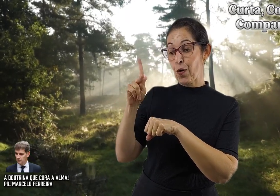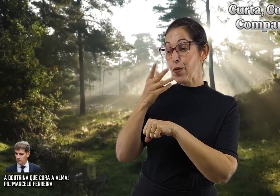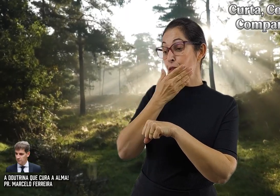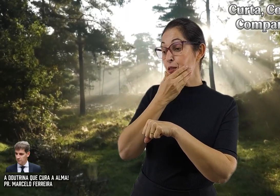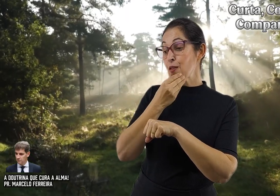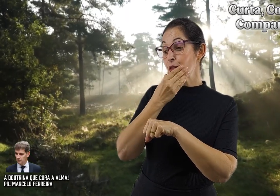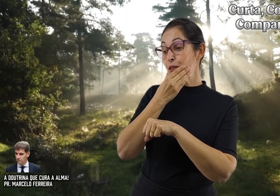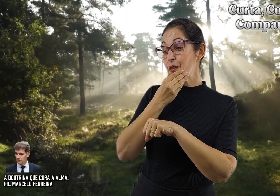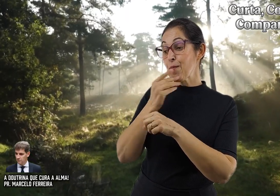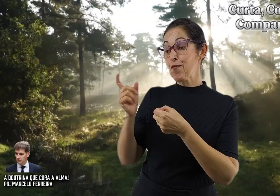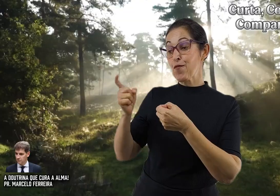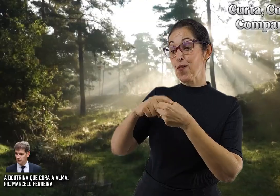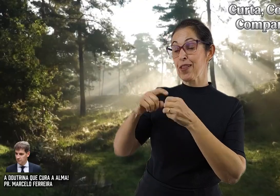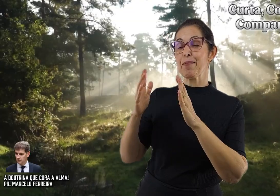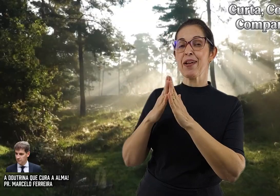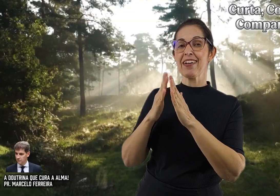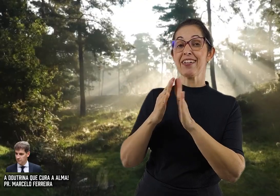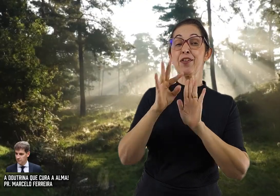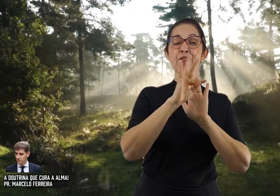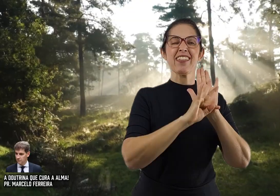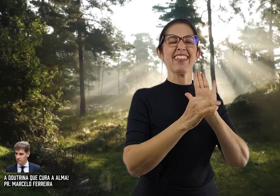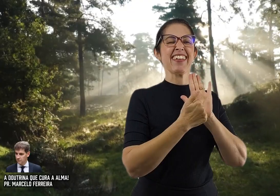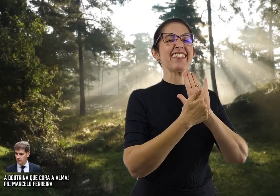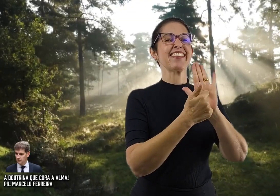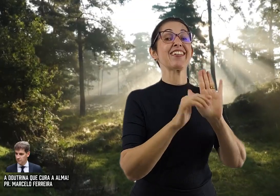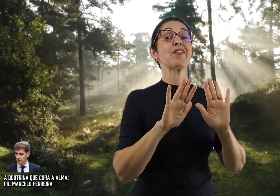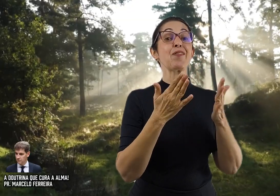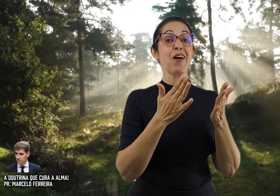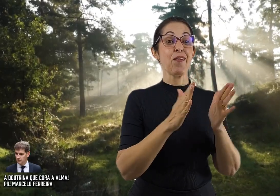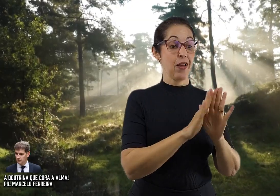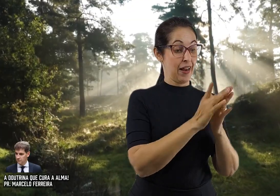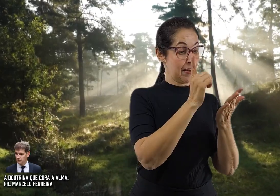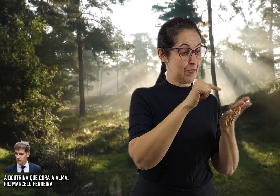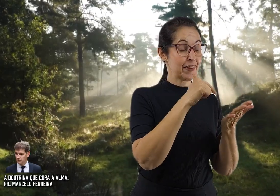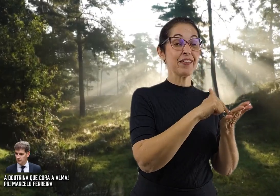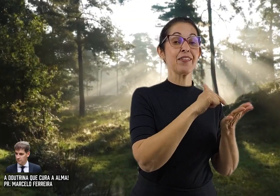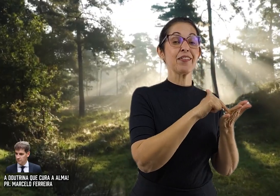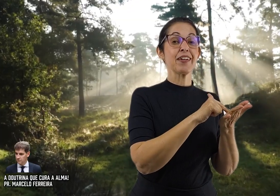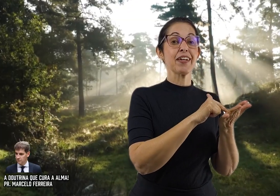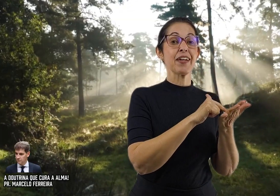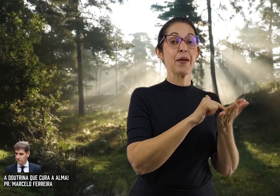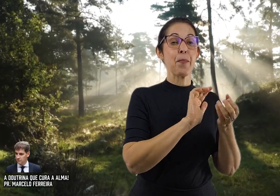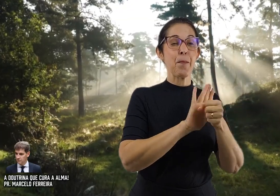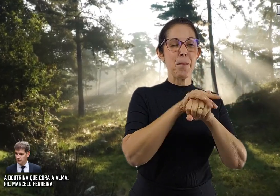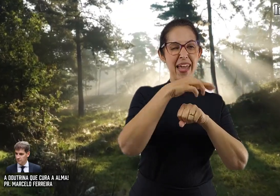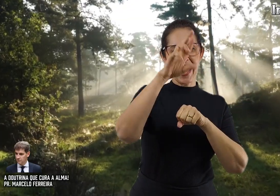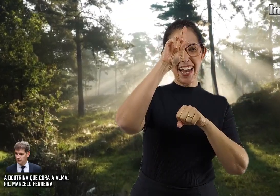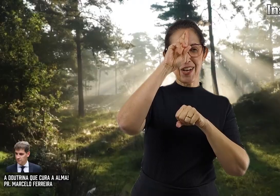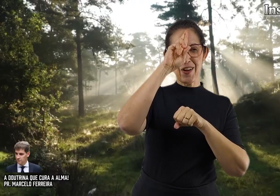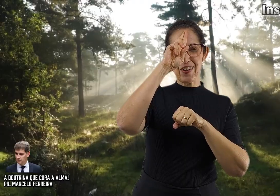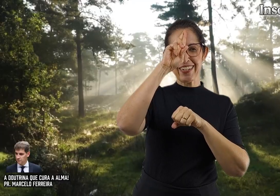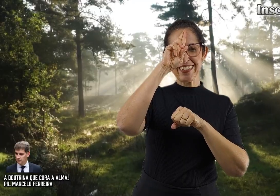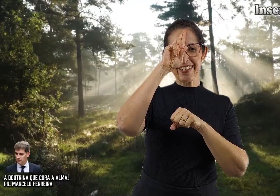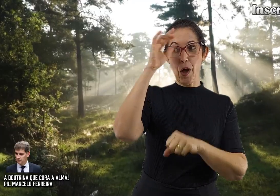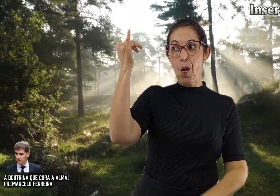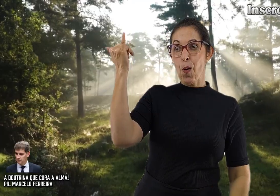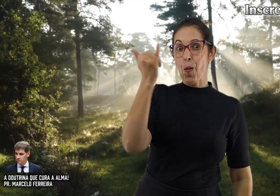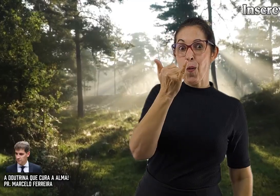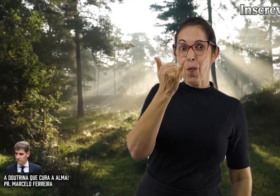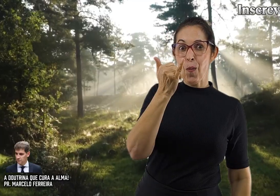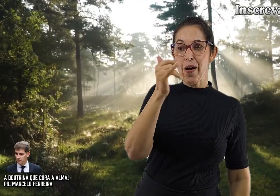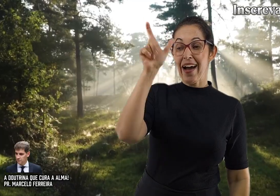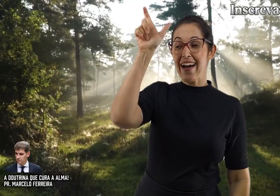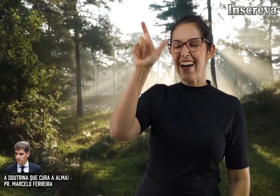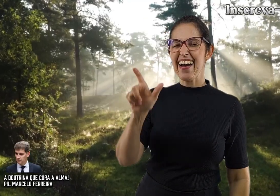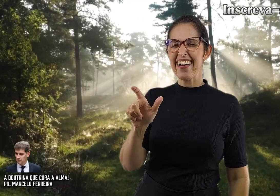ele vai estar em casa. Sabe o que foi o texto que deu para o Jairo? À meia-noite, ouviu sua voz. Aí veio o esposo.